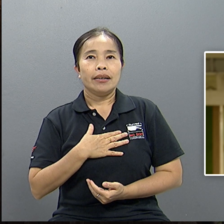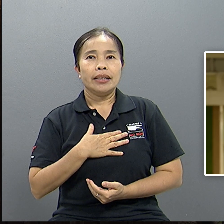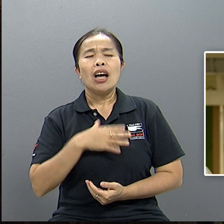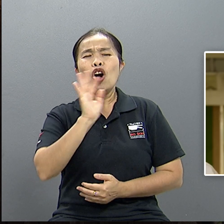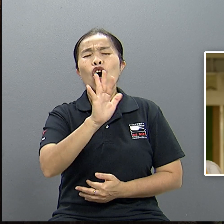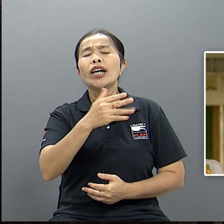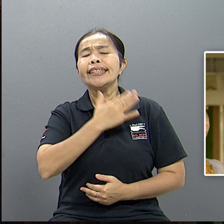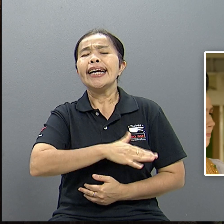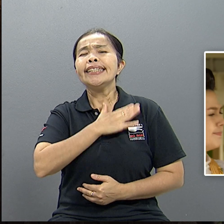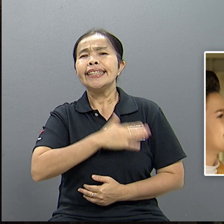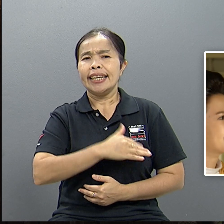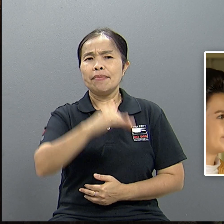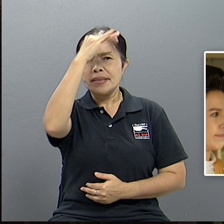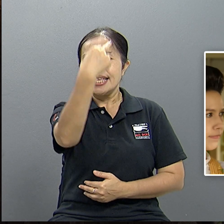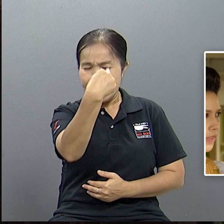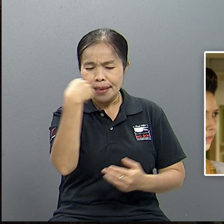องแหละค่ะคุณแม